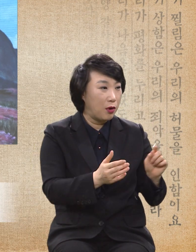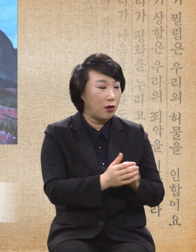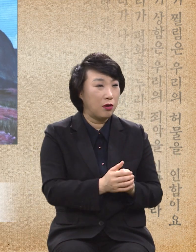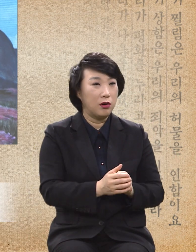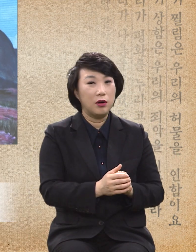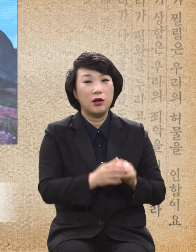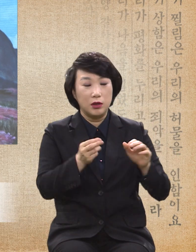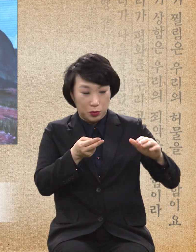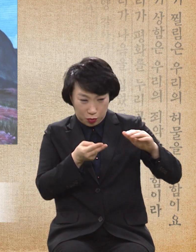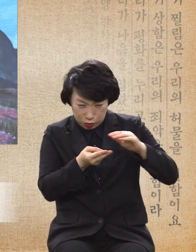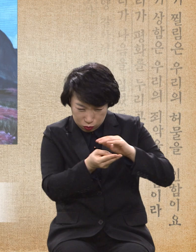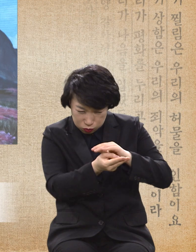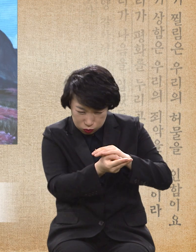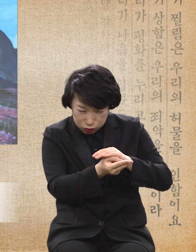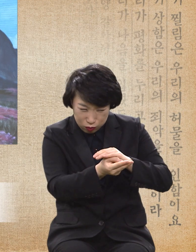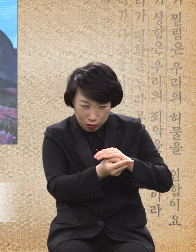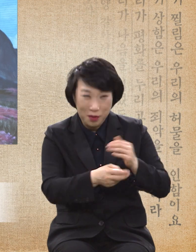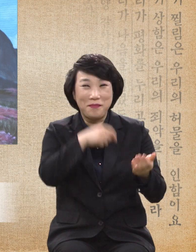CT 안 잡혀,